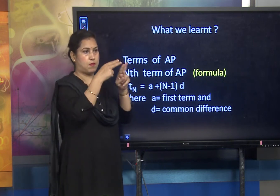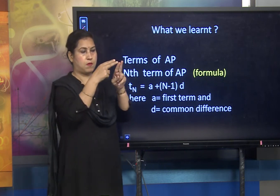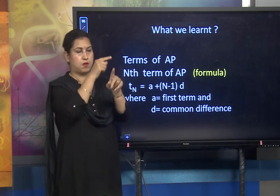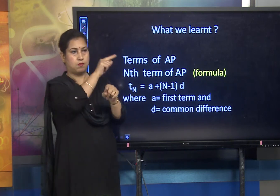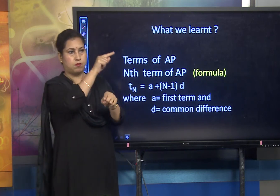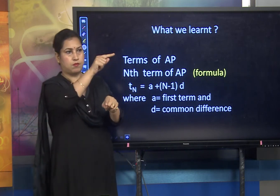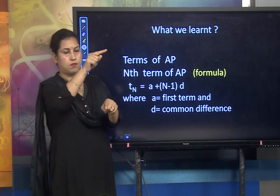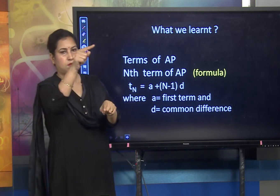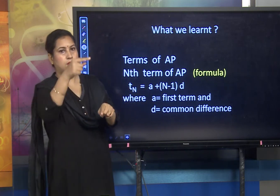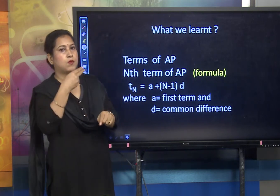होना चाहिए।